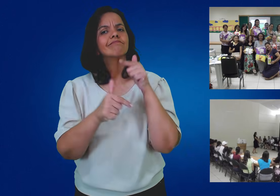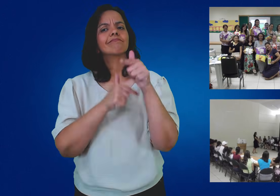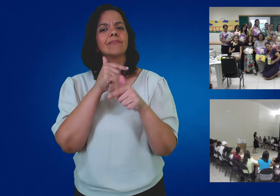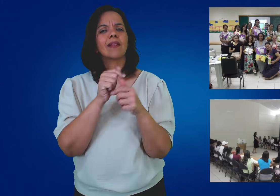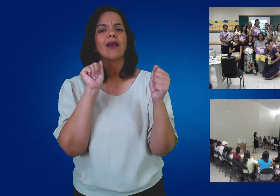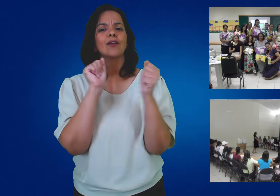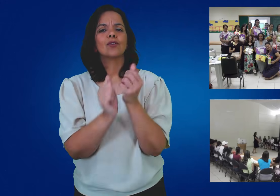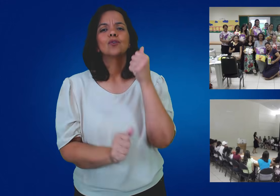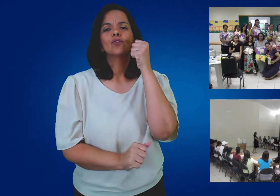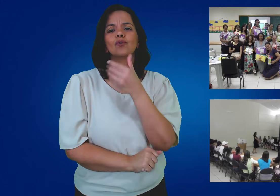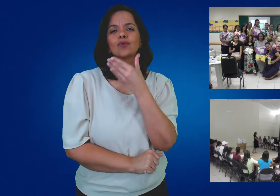dele, o visto.